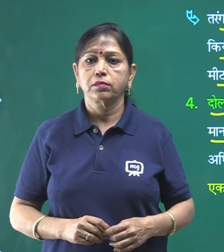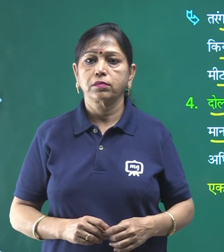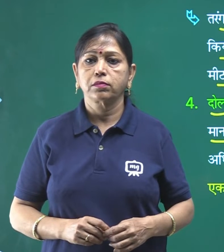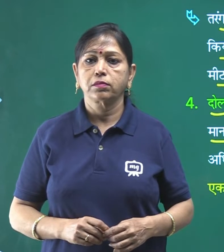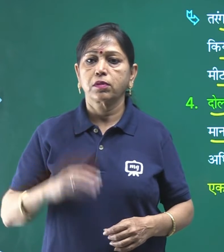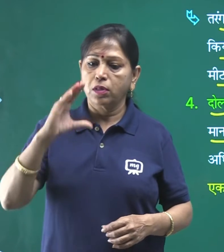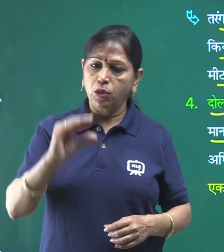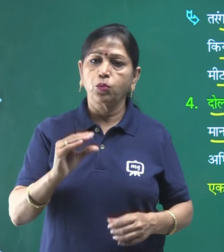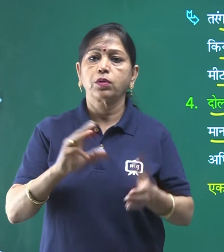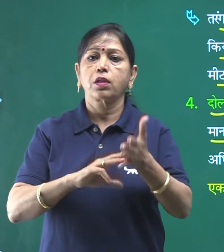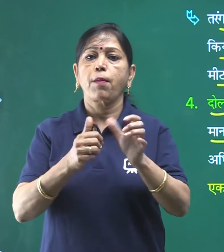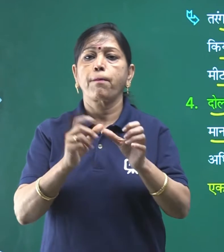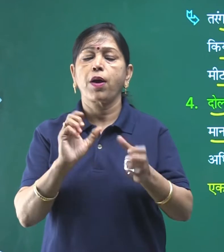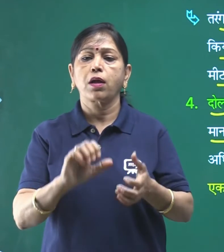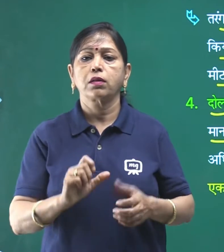न्यूनतम मान